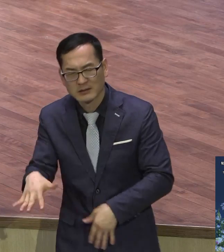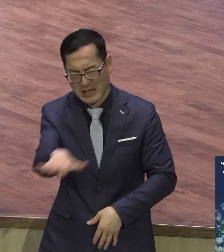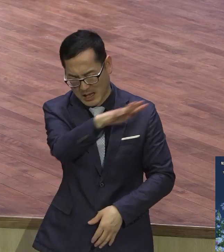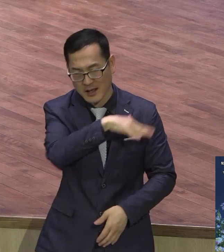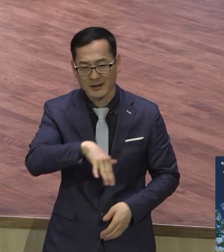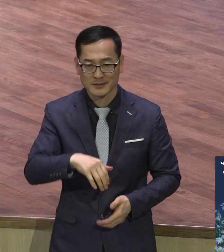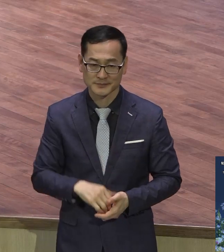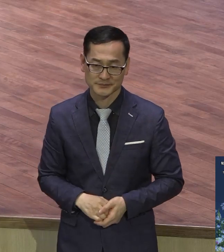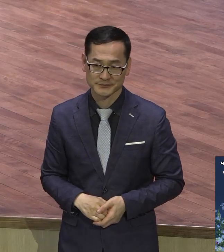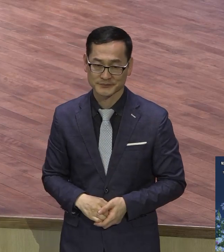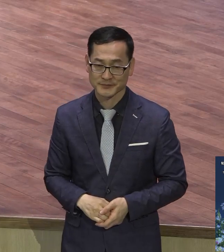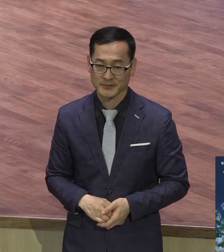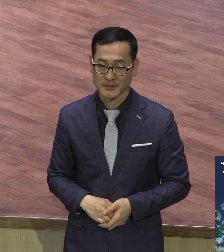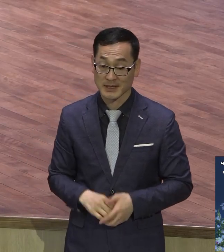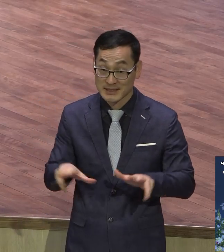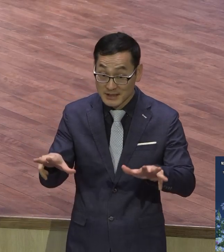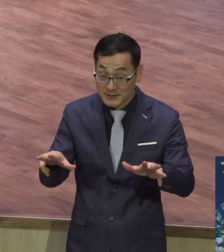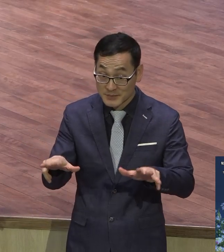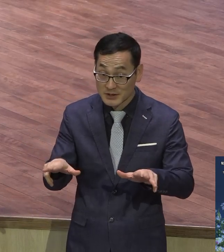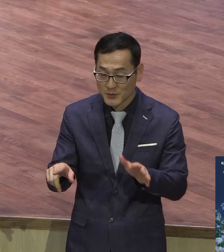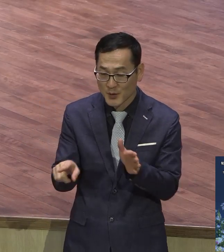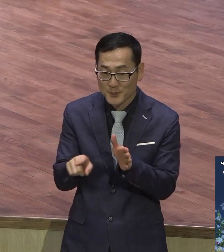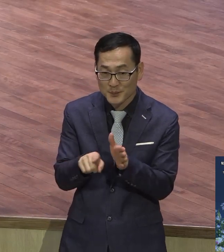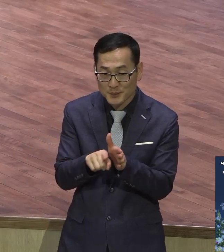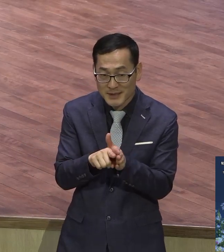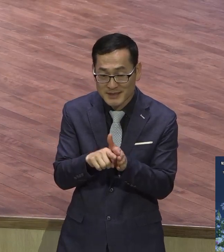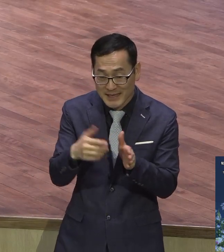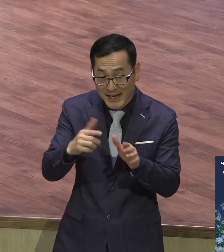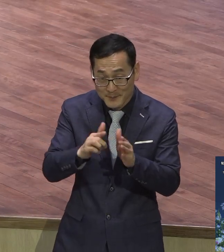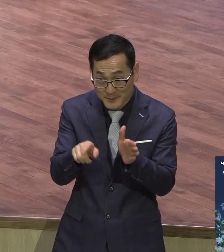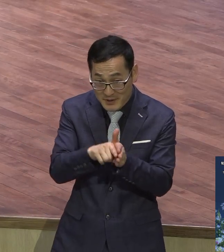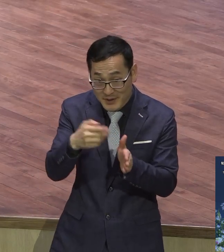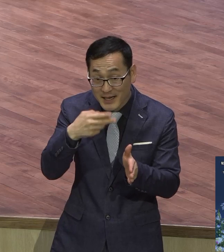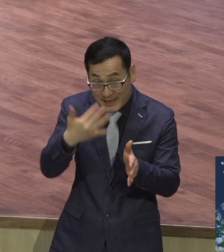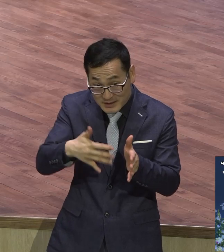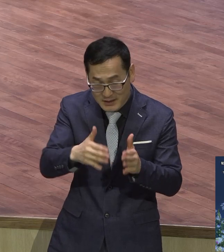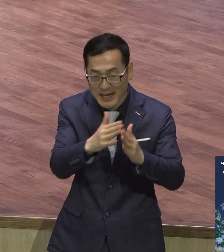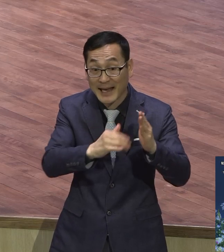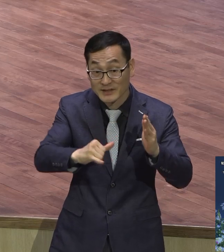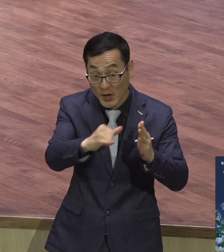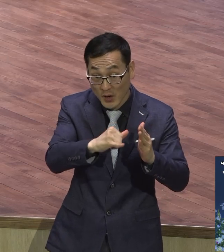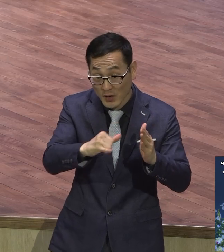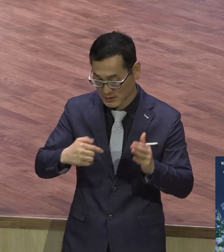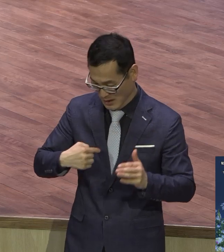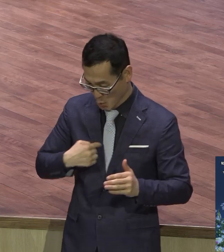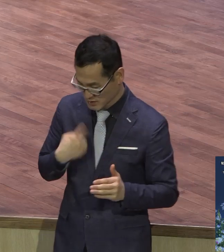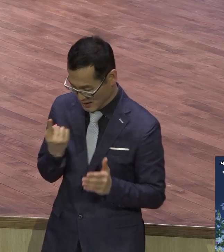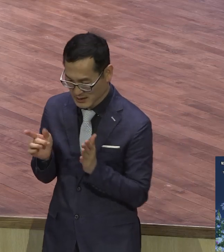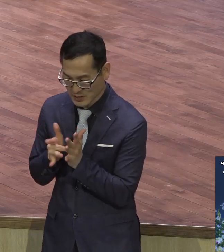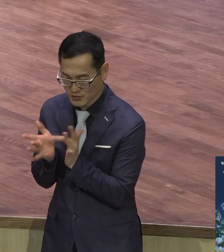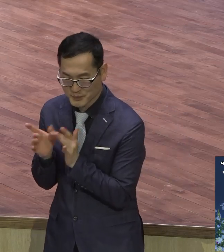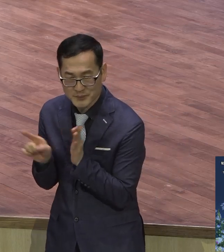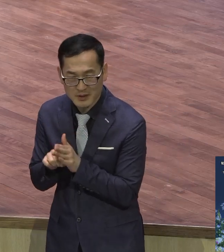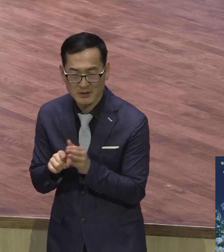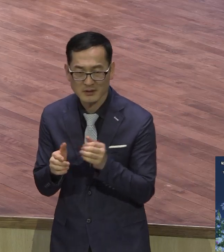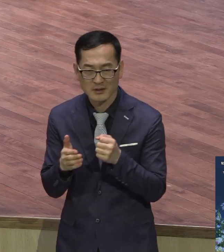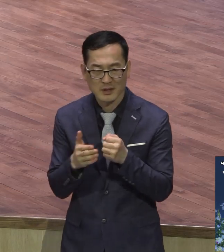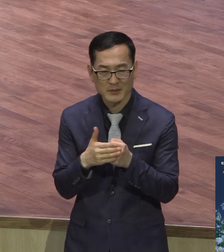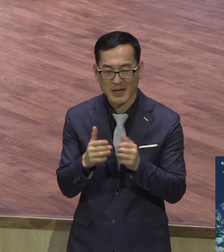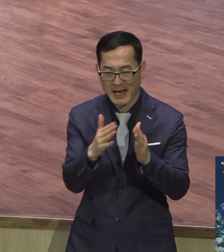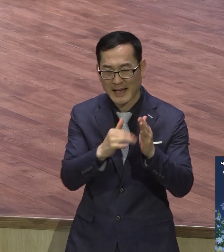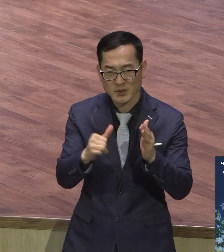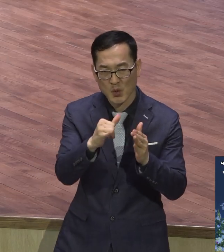지금도 불신 가문에서요. 홀로 영적 싸움을 싸우는 분들 많을 거예요. 우리 교회 나오는 분들. 우리 청년들